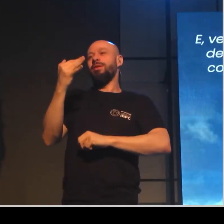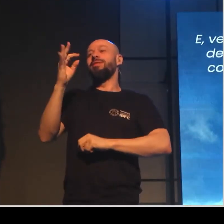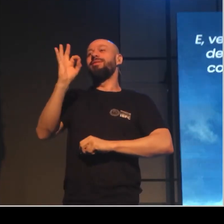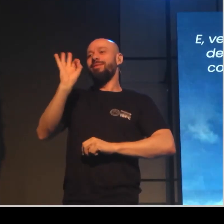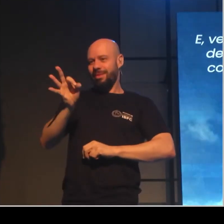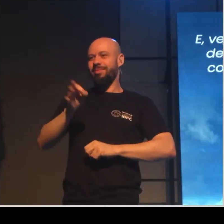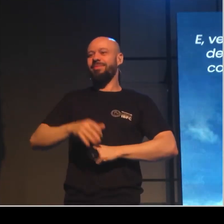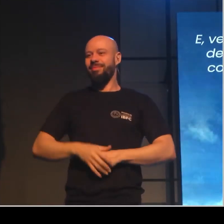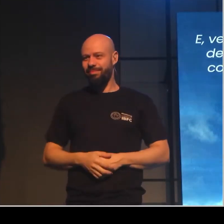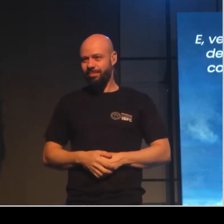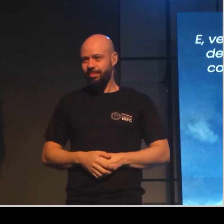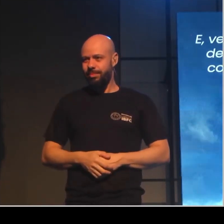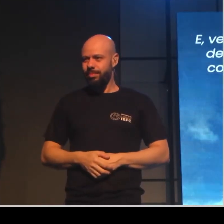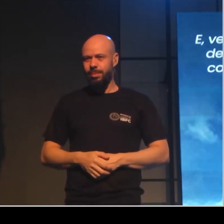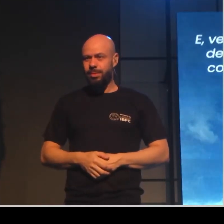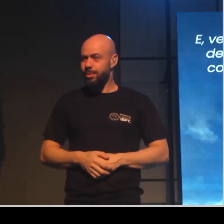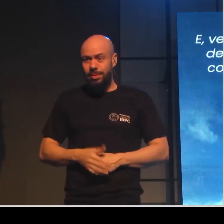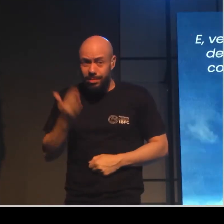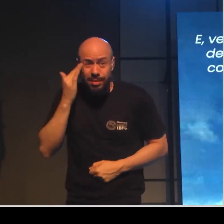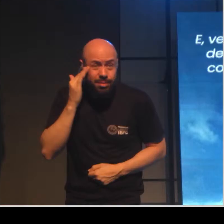Precisa ser mais claro do que isso.